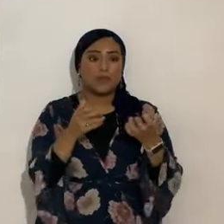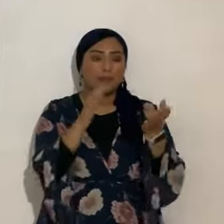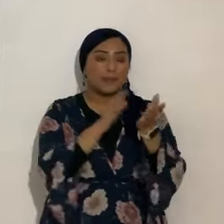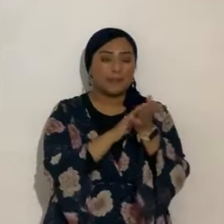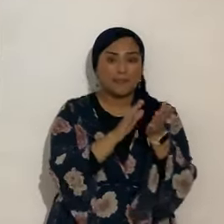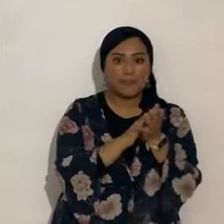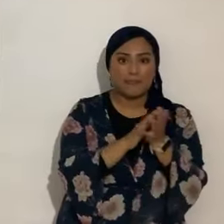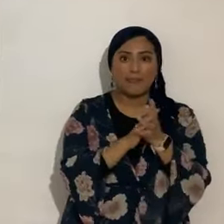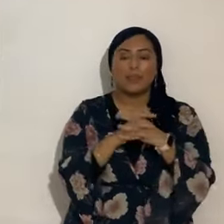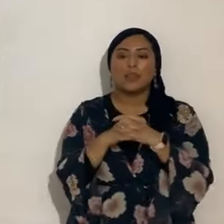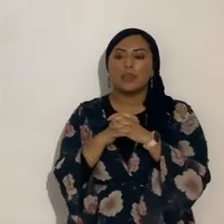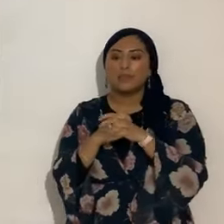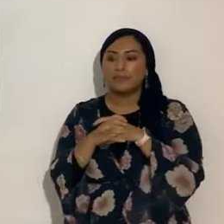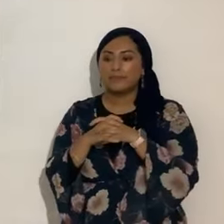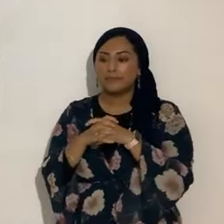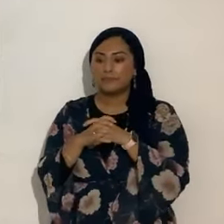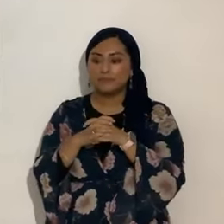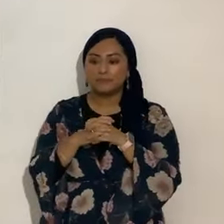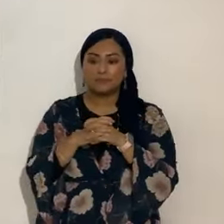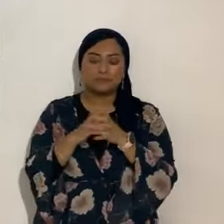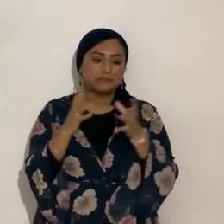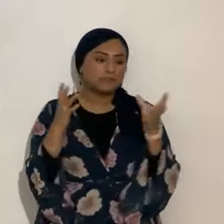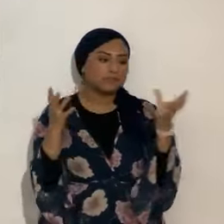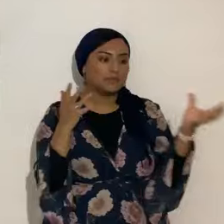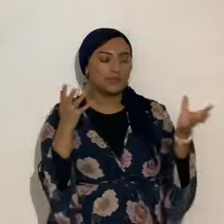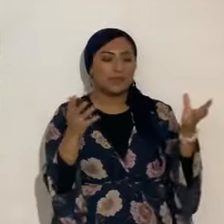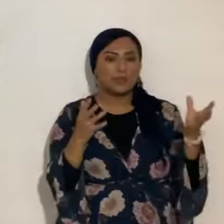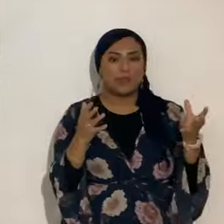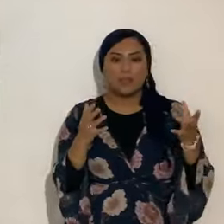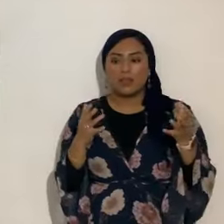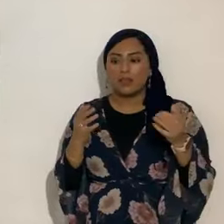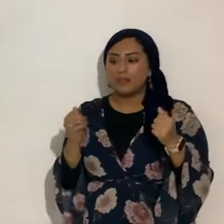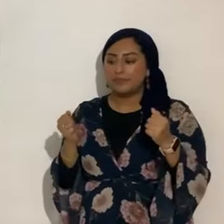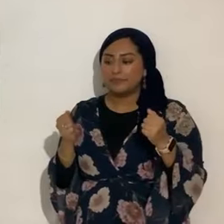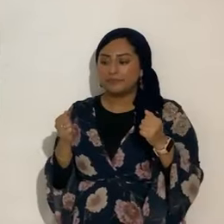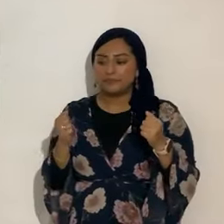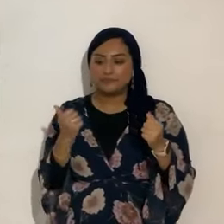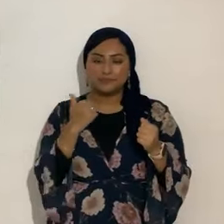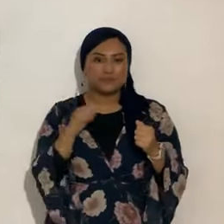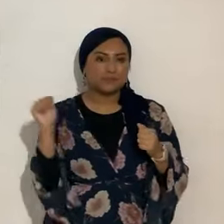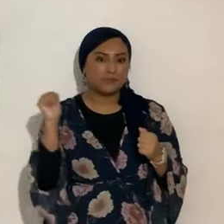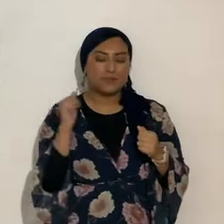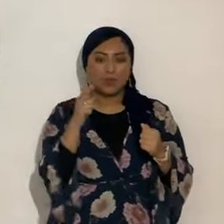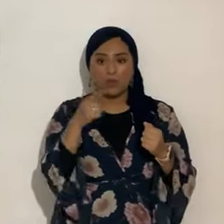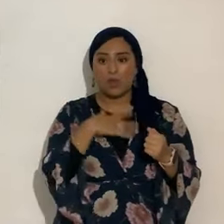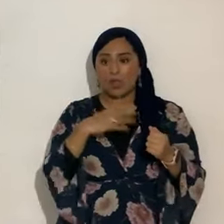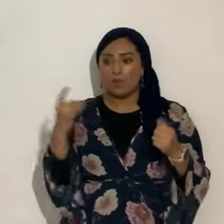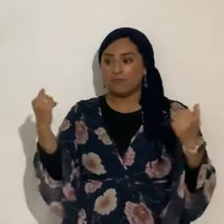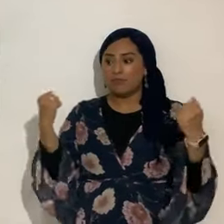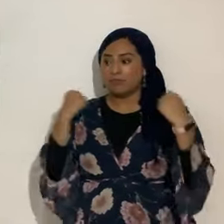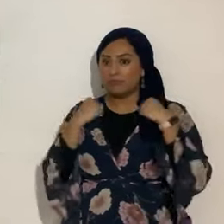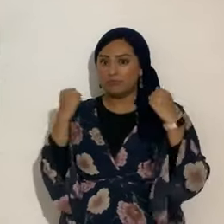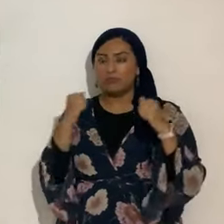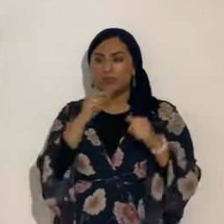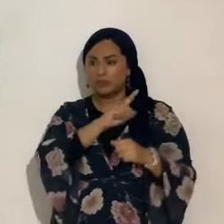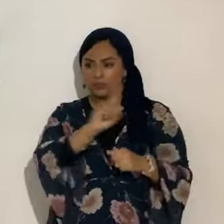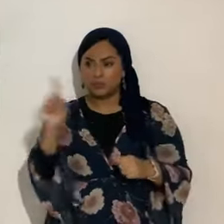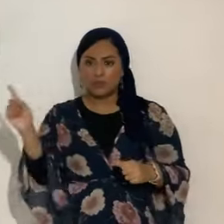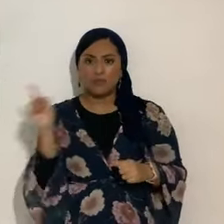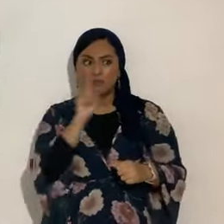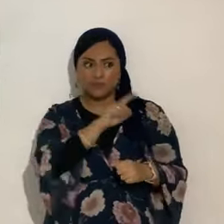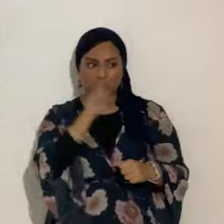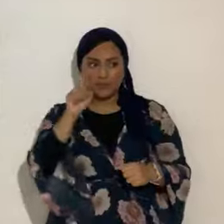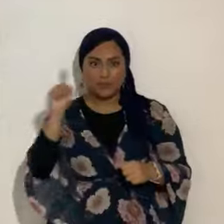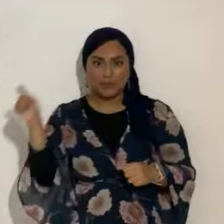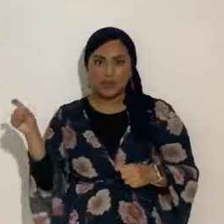aplaudido, que te rindan pleitesía. Preguntémonos todos, incluyéndome a mí.